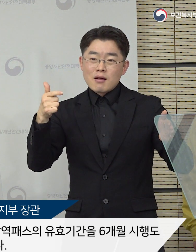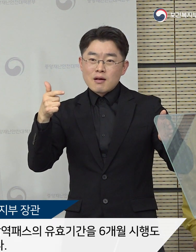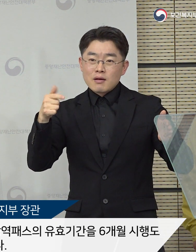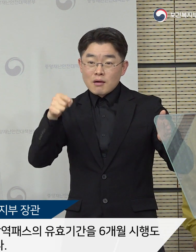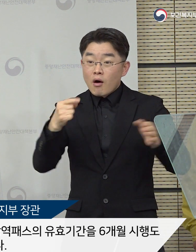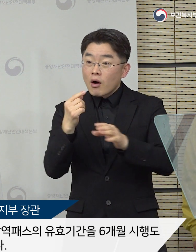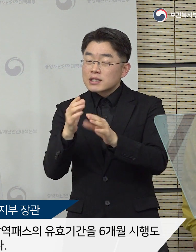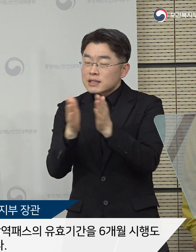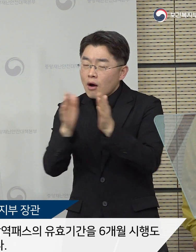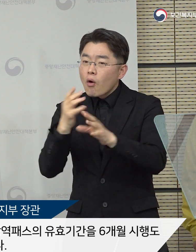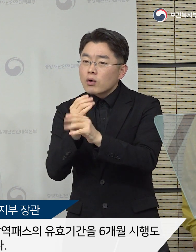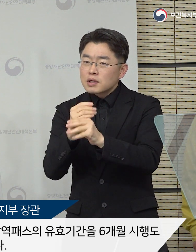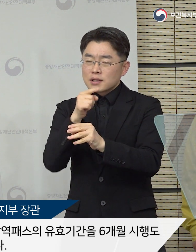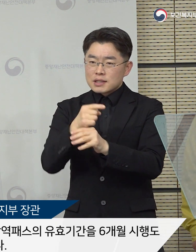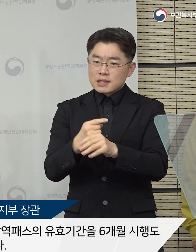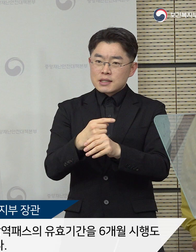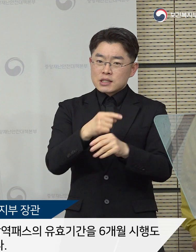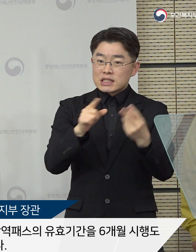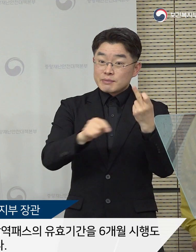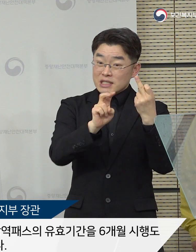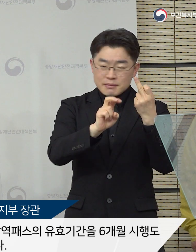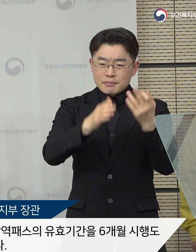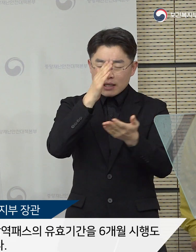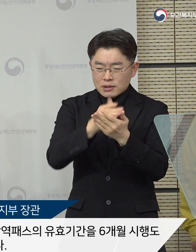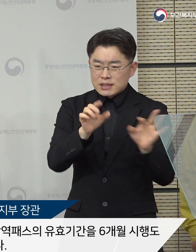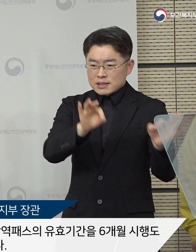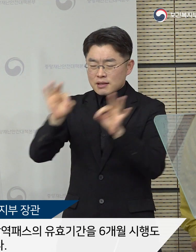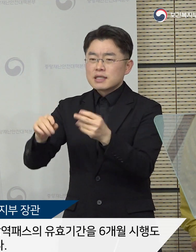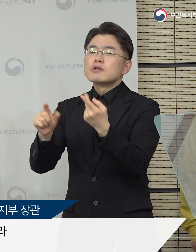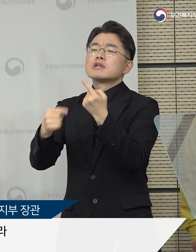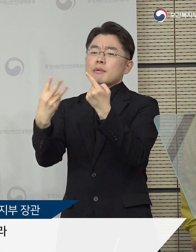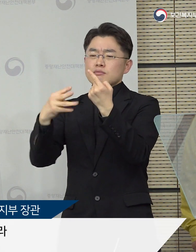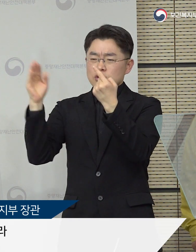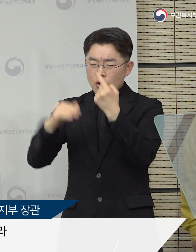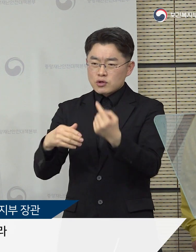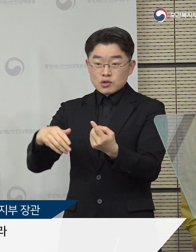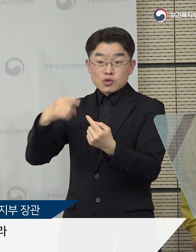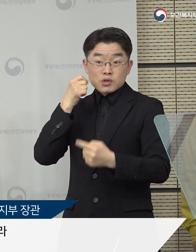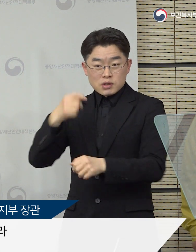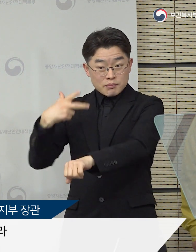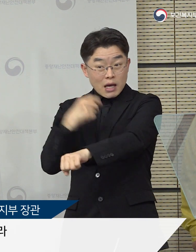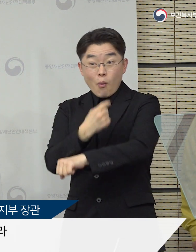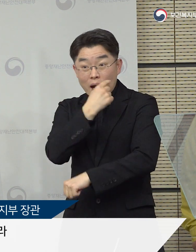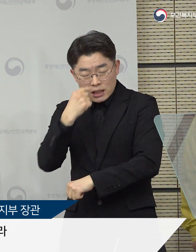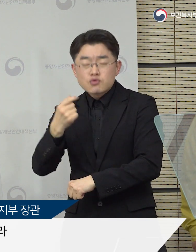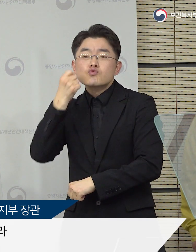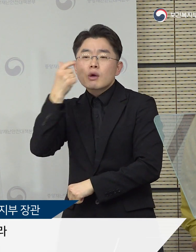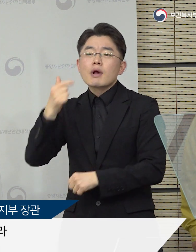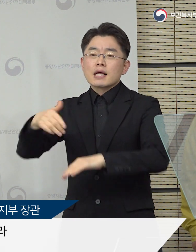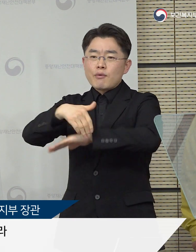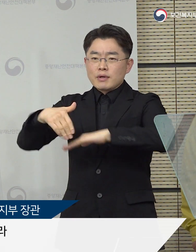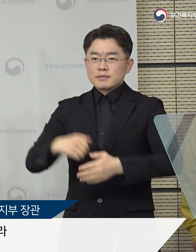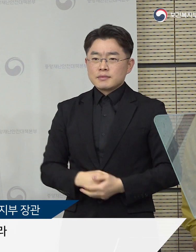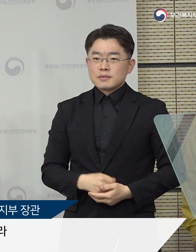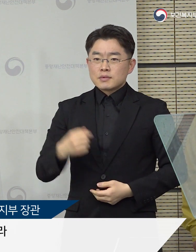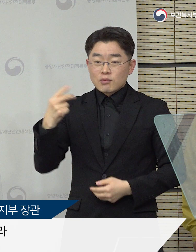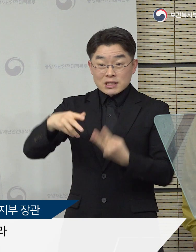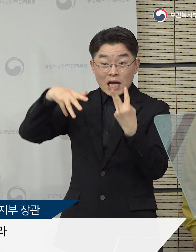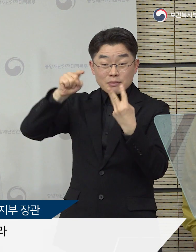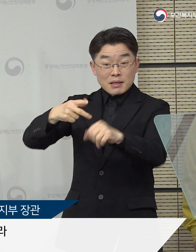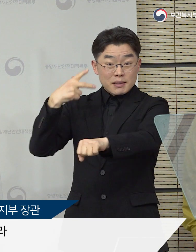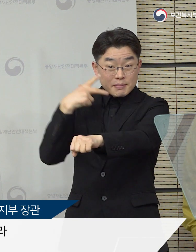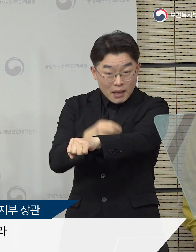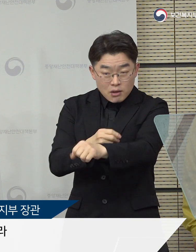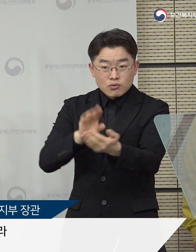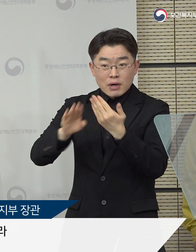12월 20일에서 내년 1월 3일로 늦출 것입니다. 3차 접종은 접종 후 14일 경과 후부터가 아니라